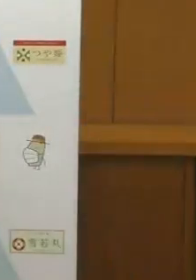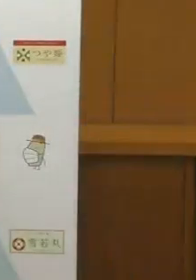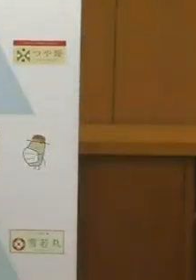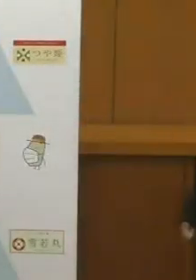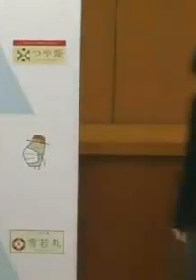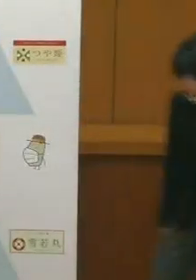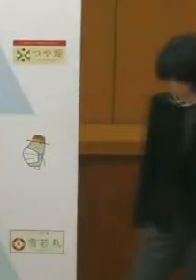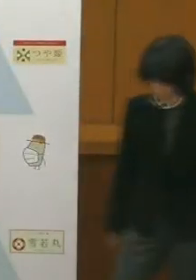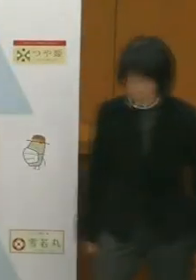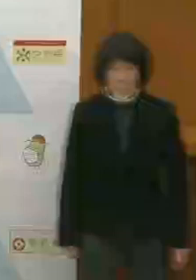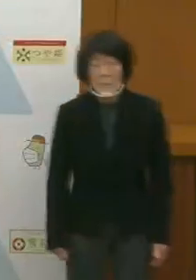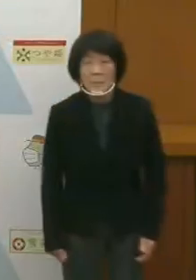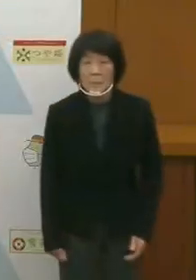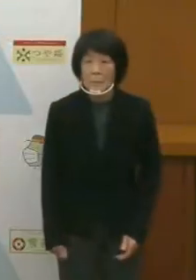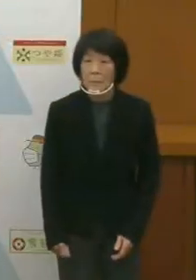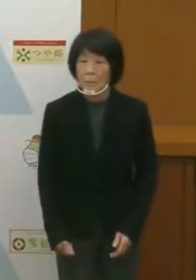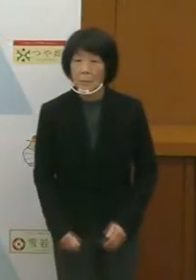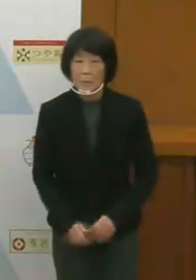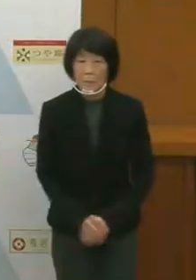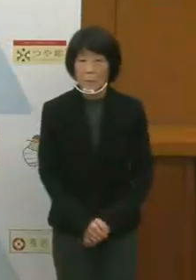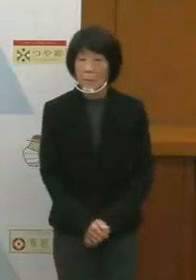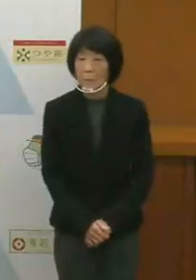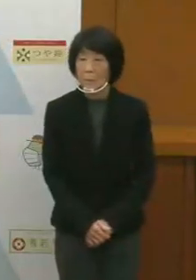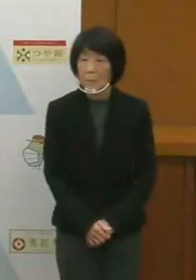を頂戴いたします。 NHK さん。